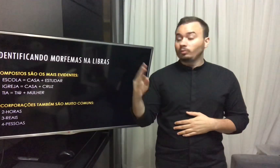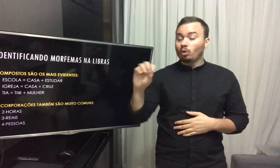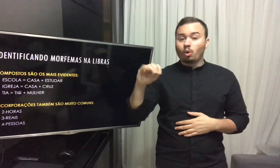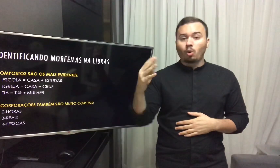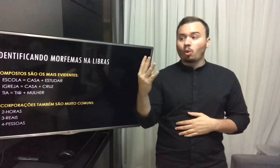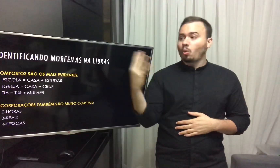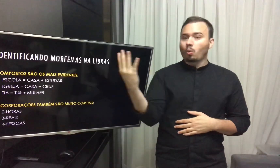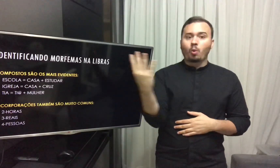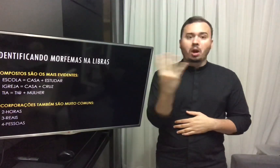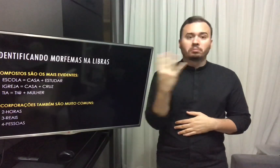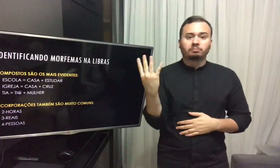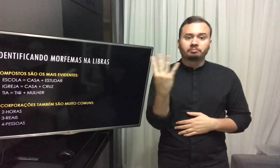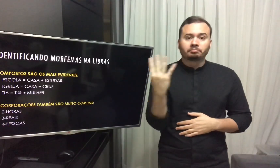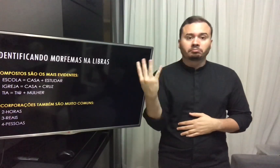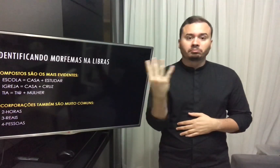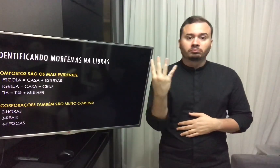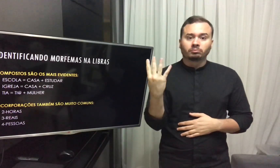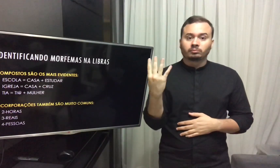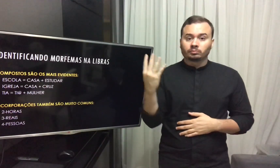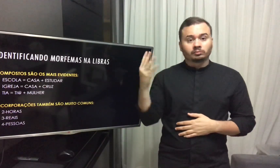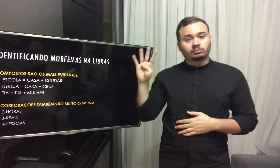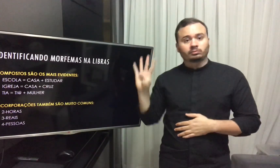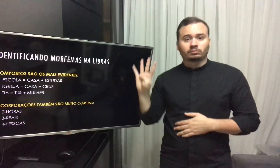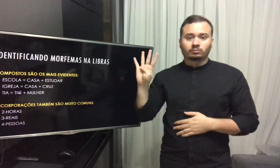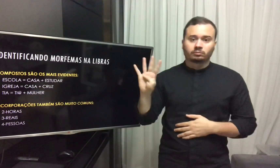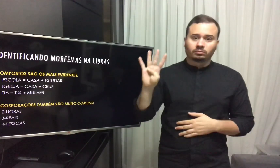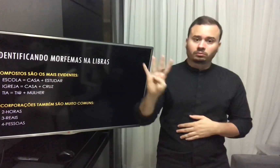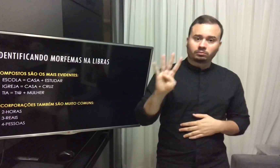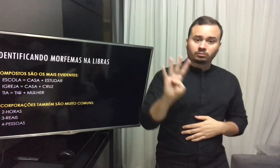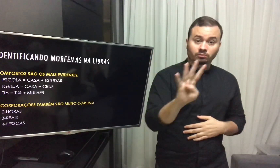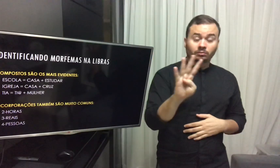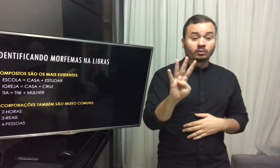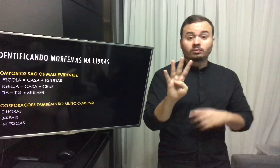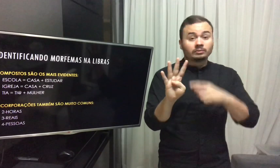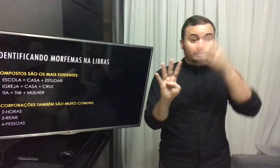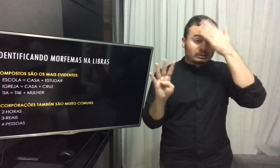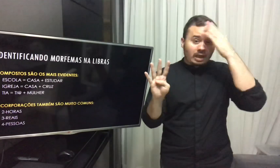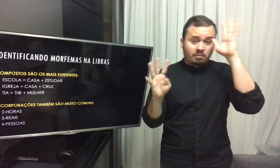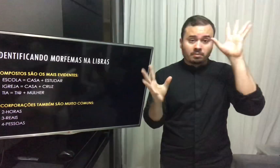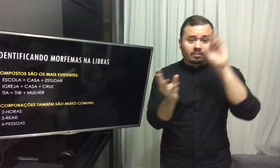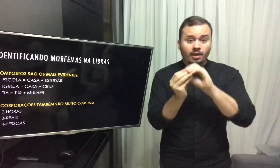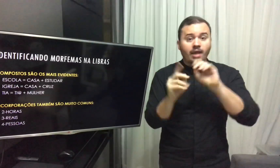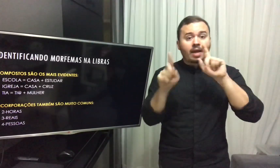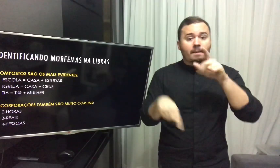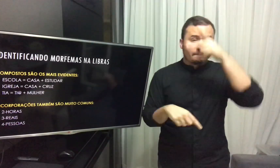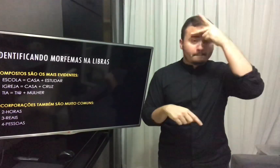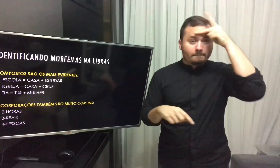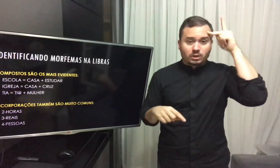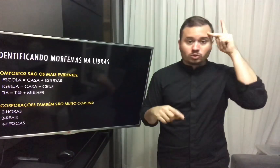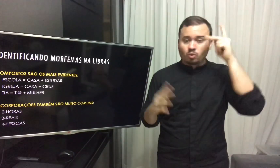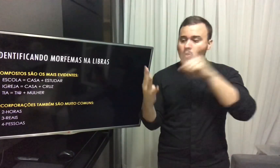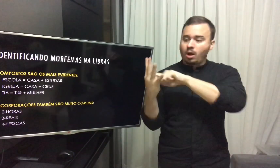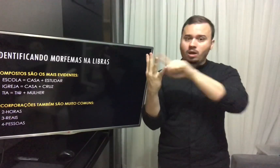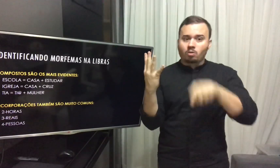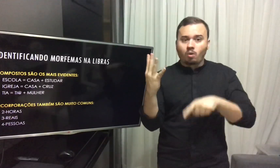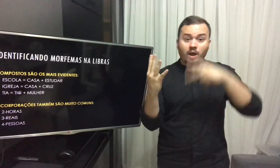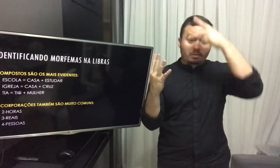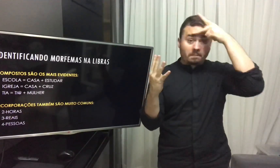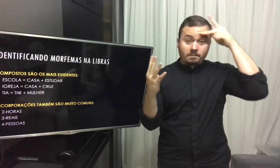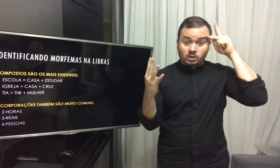Ou, por exemplo, nós 4 ou 4 pessoas. Já está muito claro que está se referindo